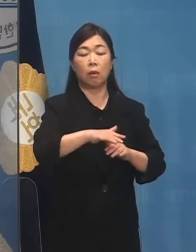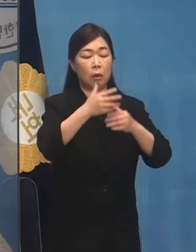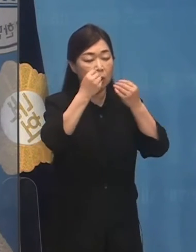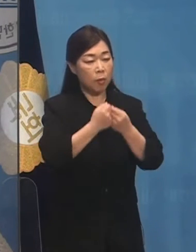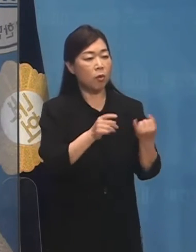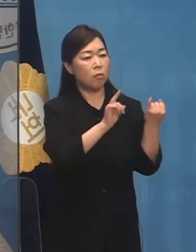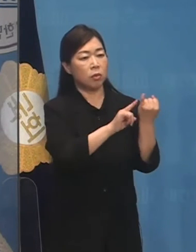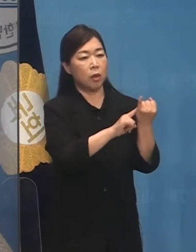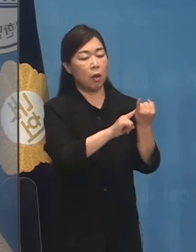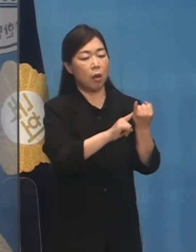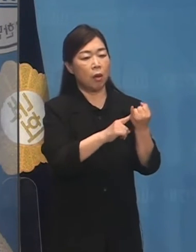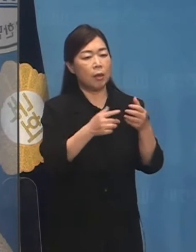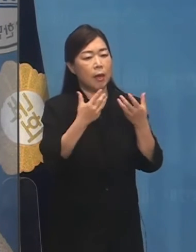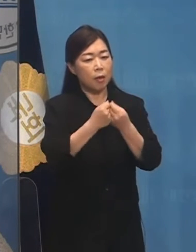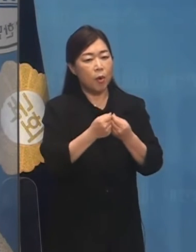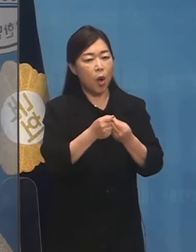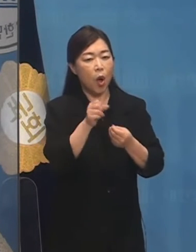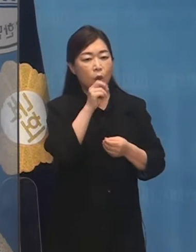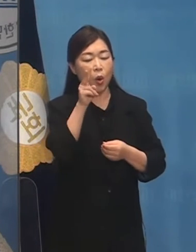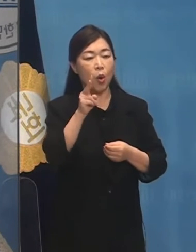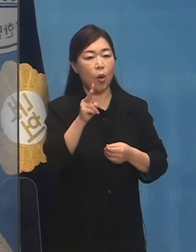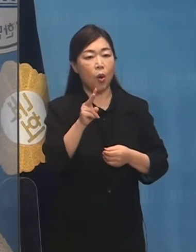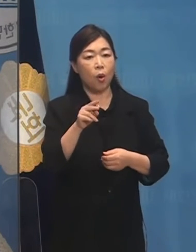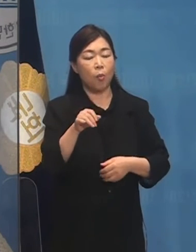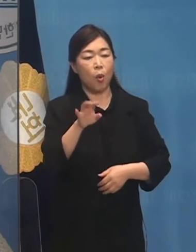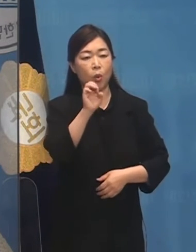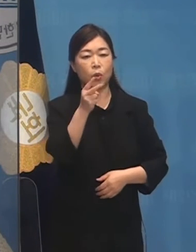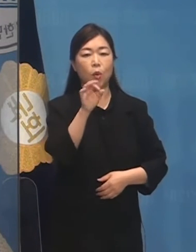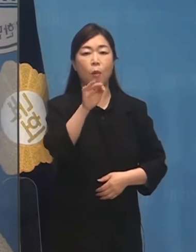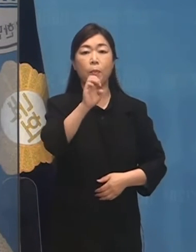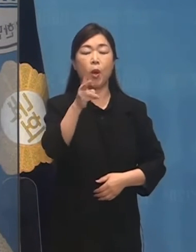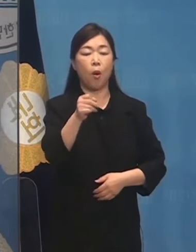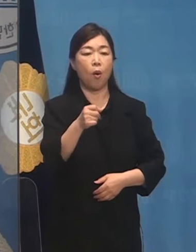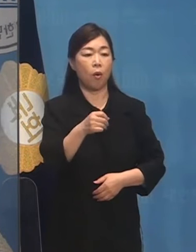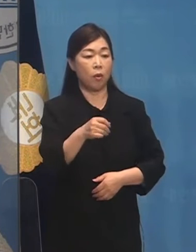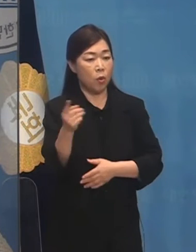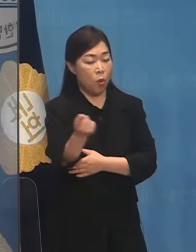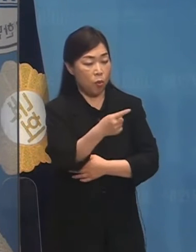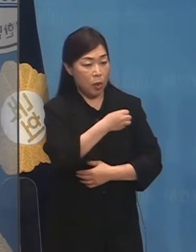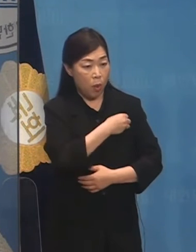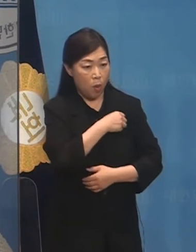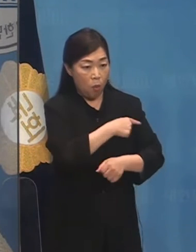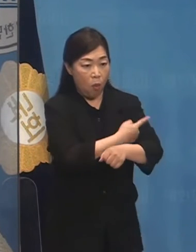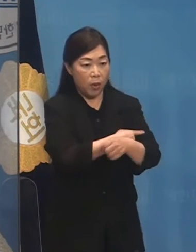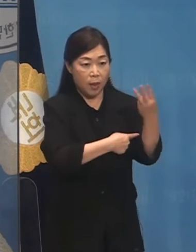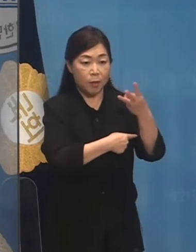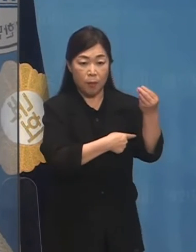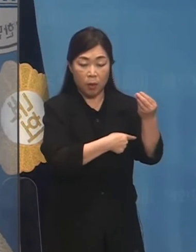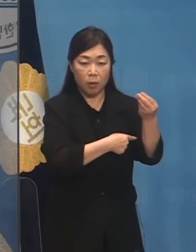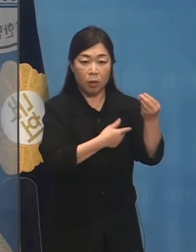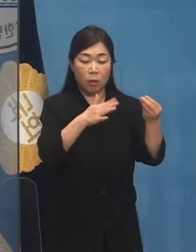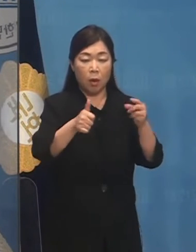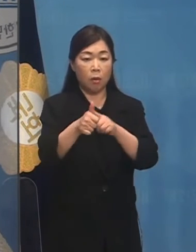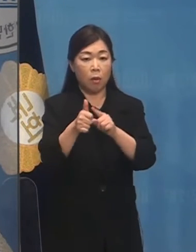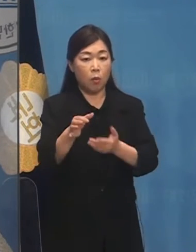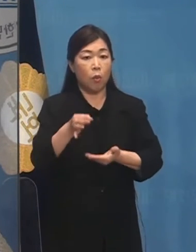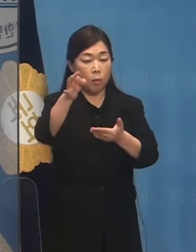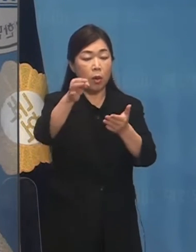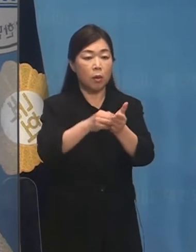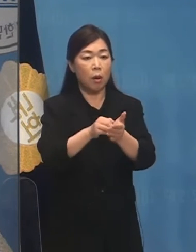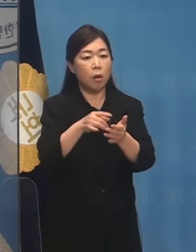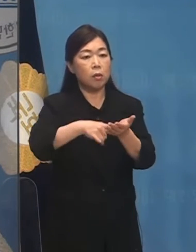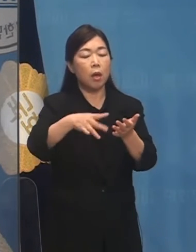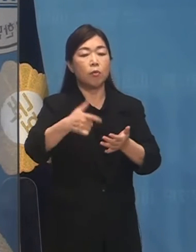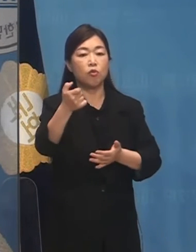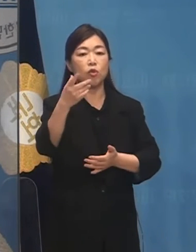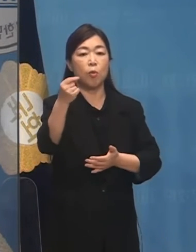후보자가 분양받은 용평 골프장 회원권이 3천만 원이었습니다. 보니까 이제 후보자는 돈을 냈어요. 세금을 56만 원